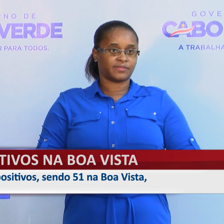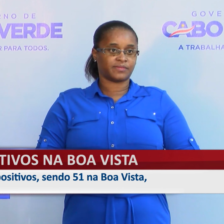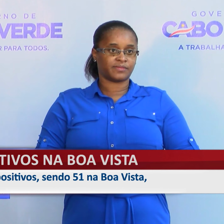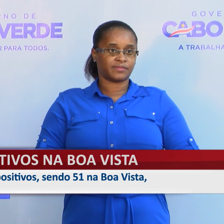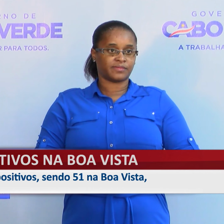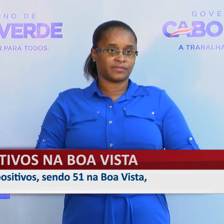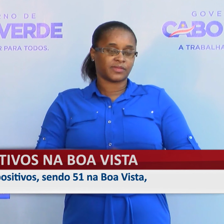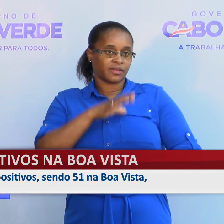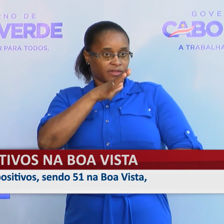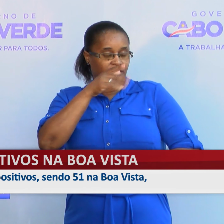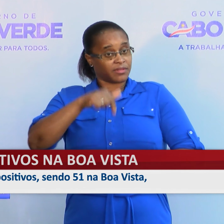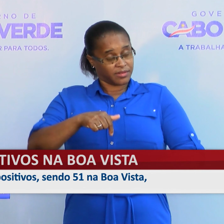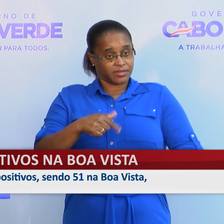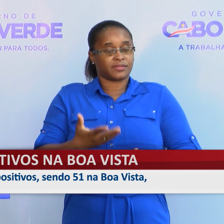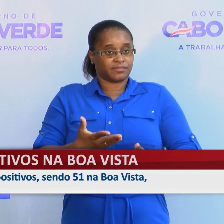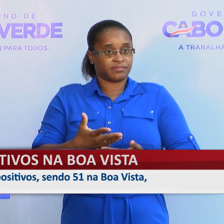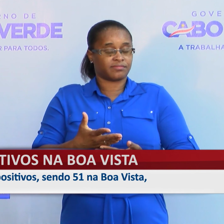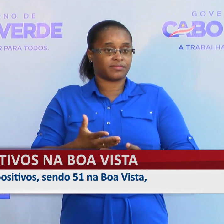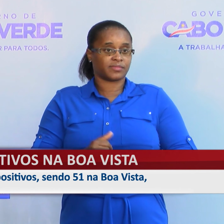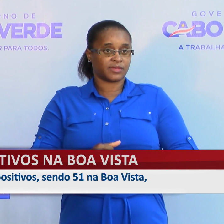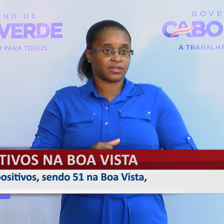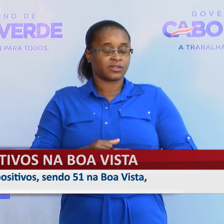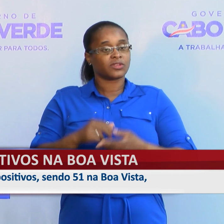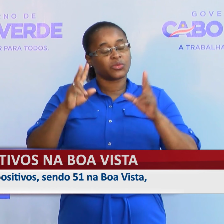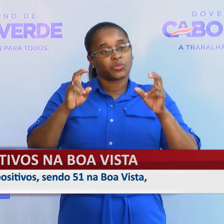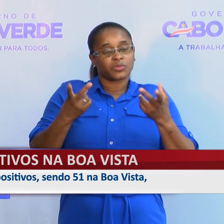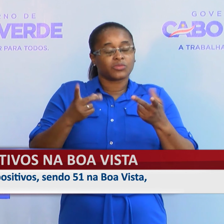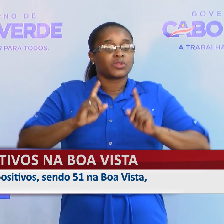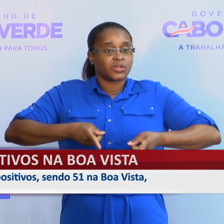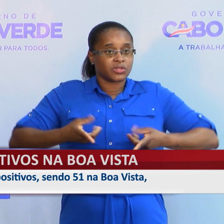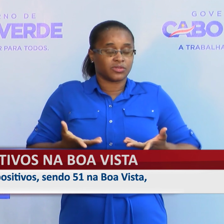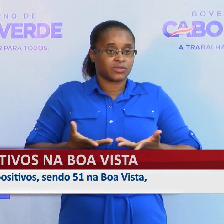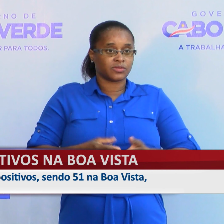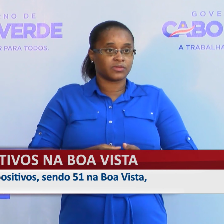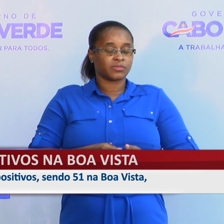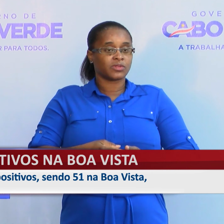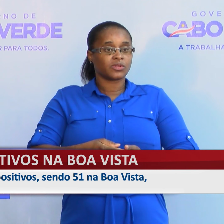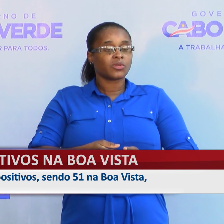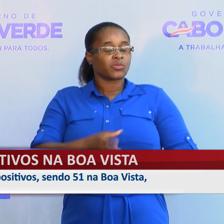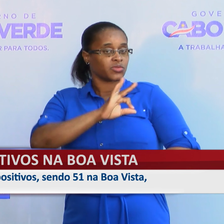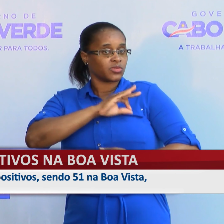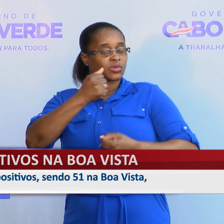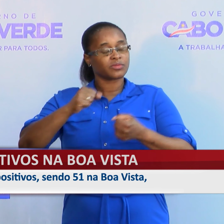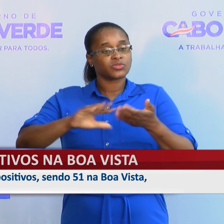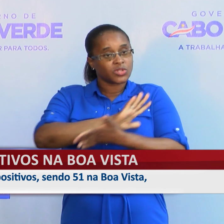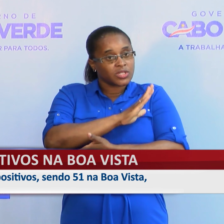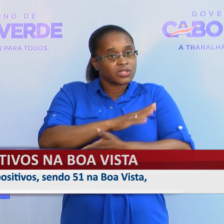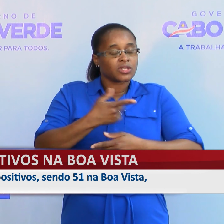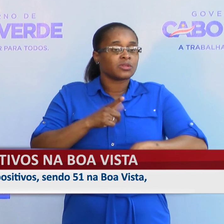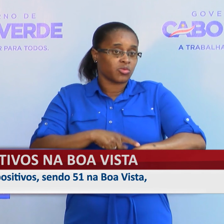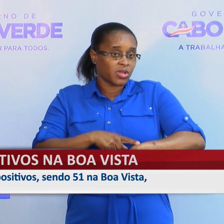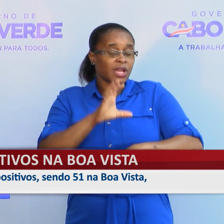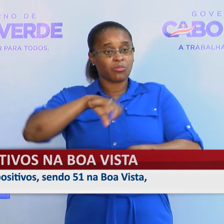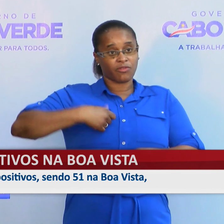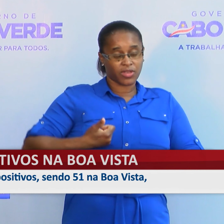reafirmar que aqui, como já foi dito na introdução, professor jornalista, que realmente neste momento Cabo Verde